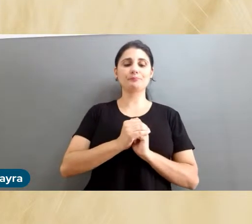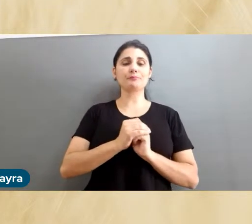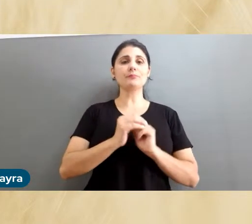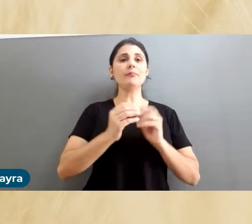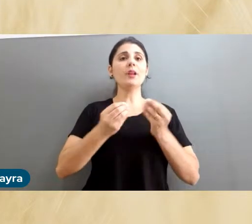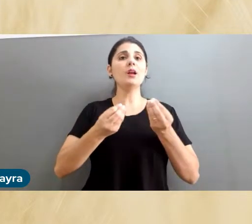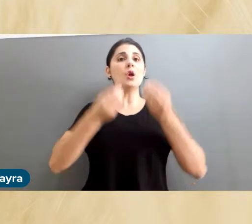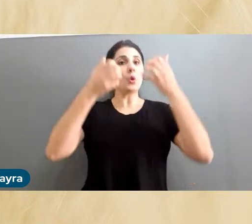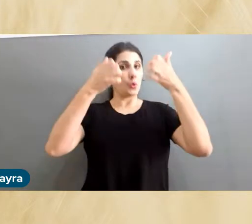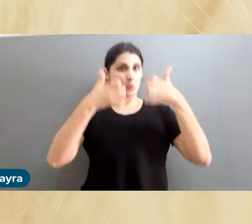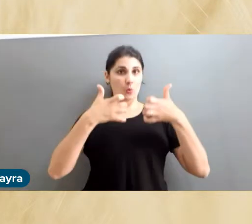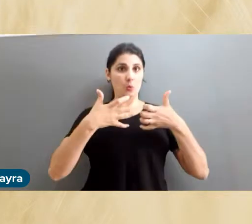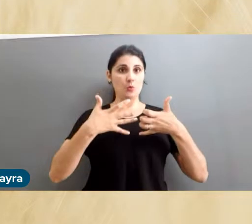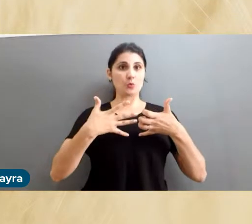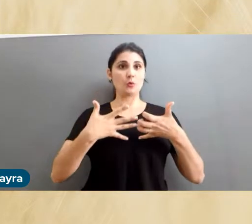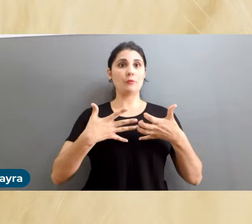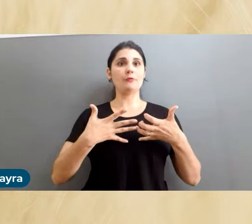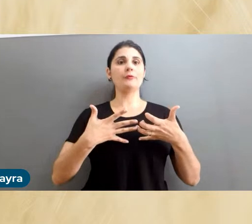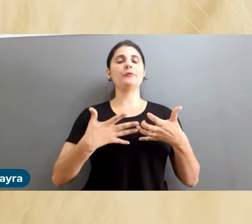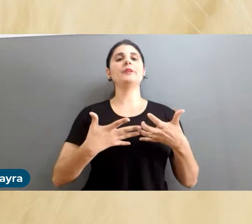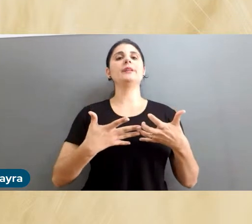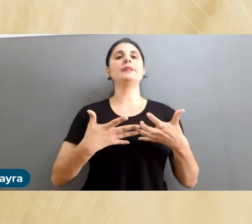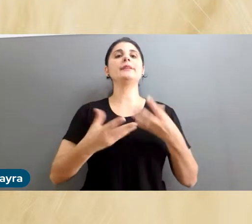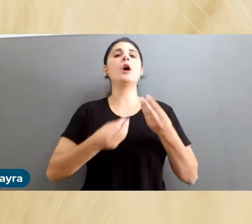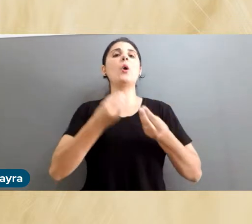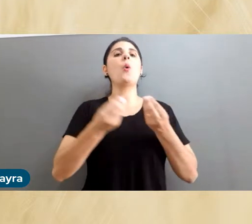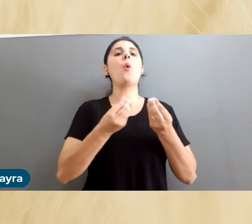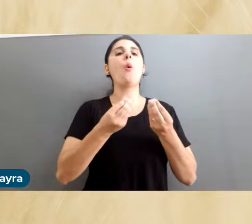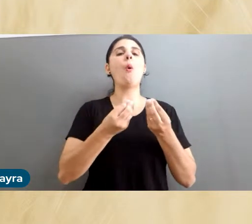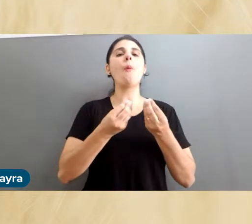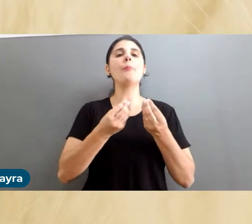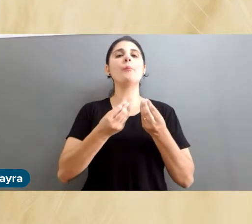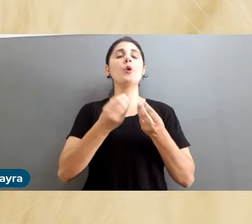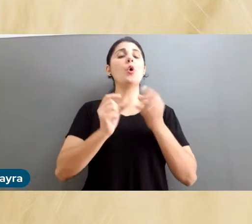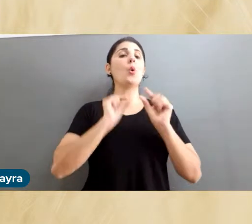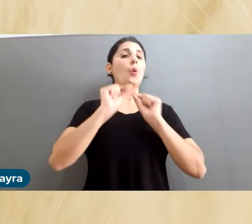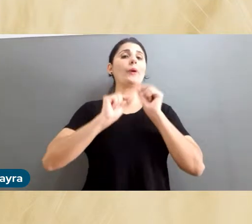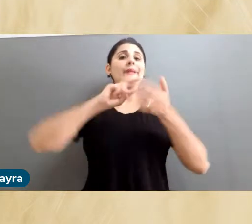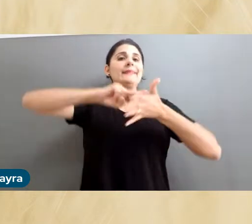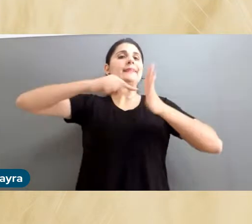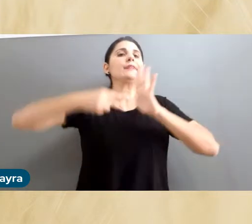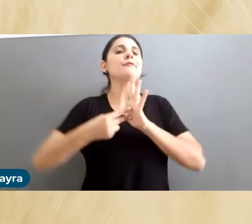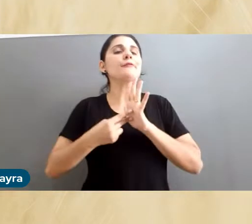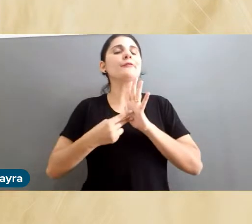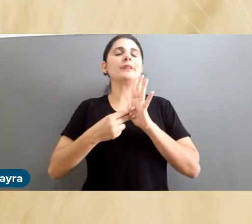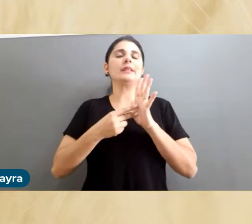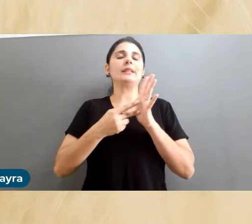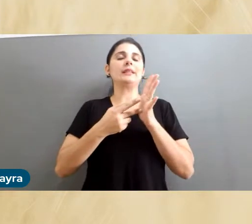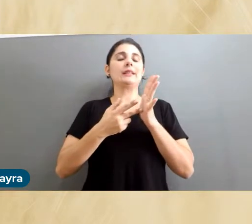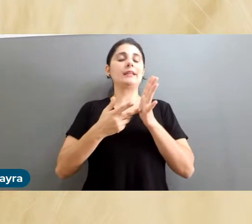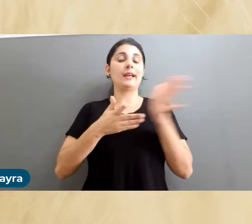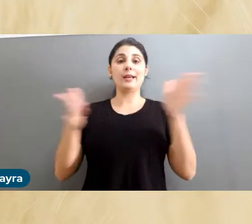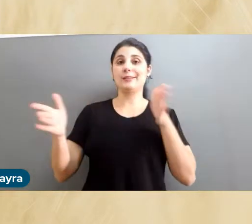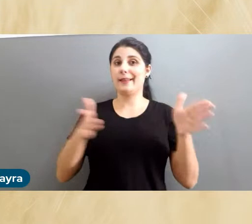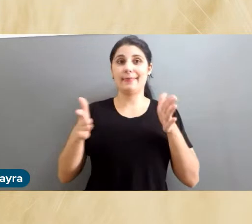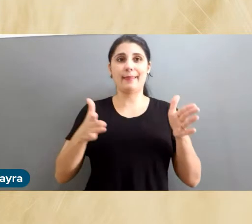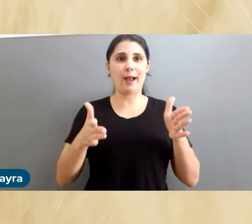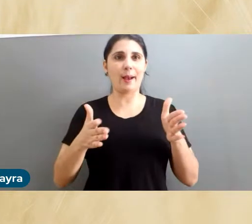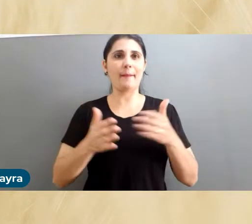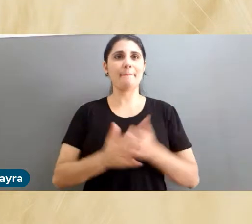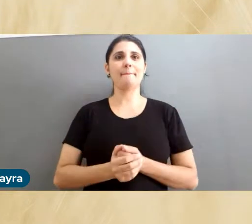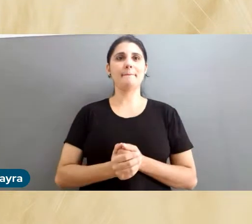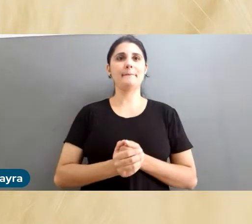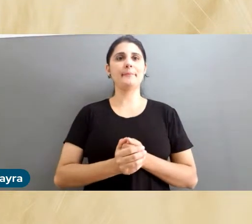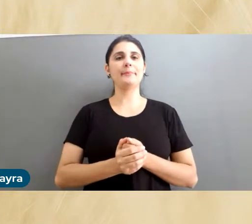nos convida a ter como olhar em relação ao que significa esse momento pelo qual nós estamos passando, que é um momento